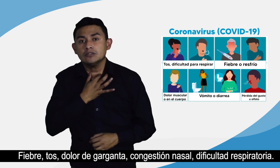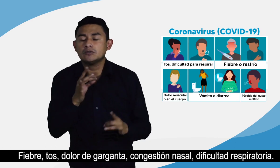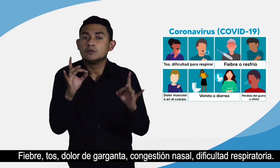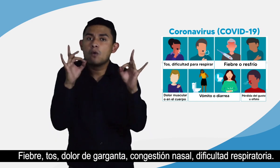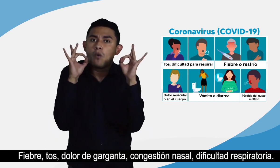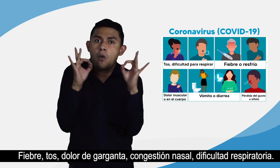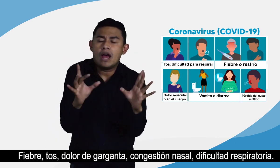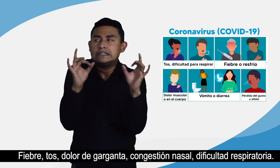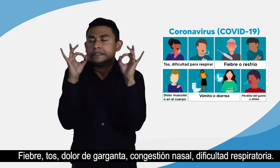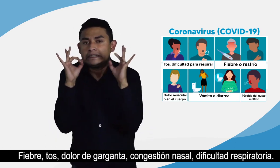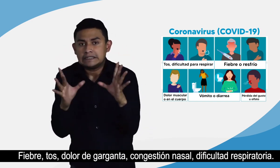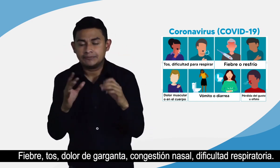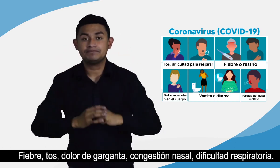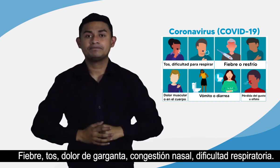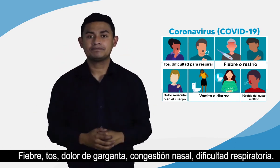dolor de garganta,